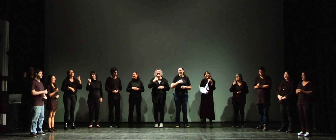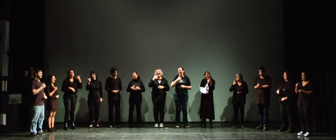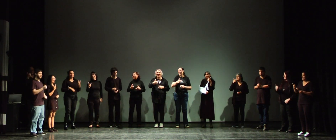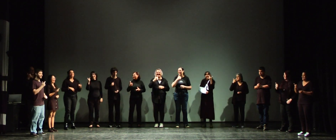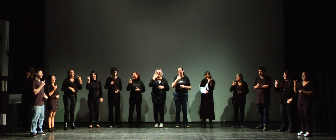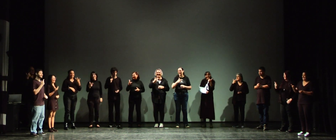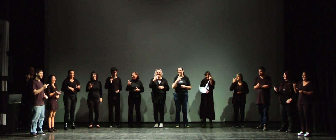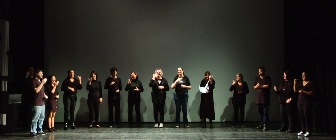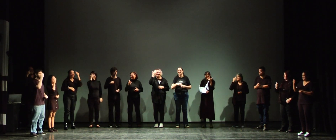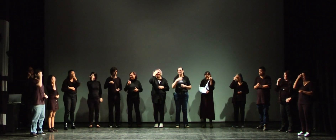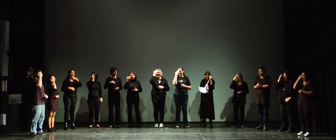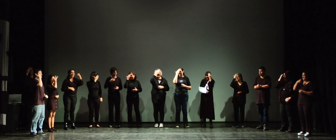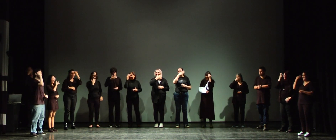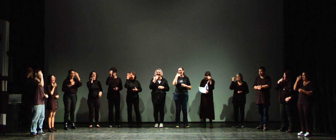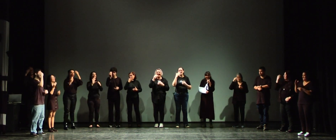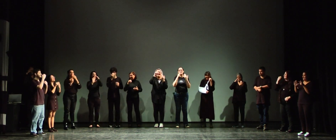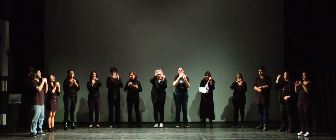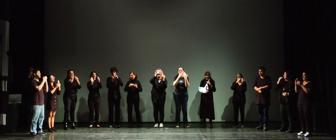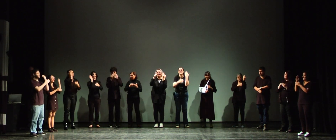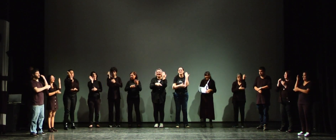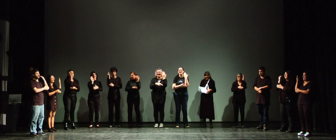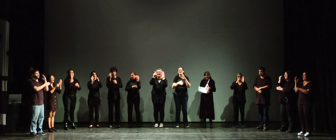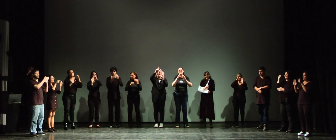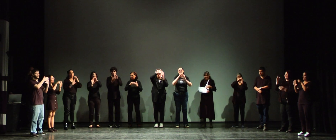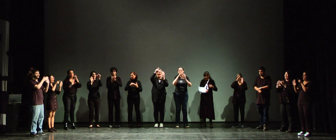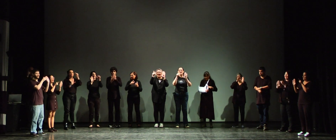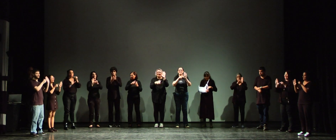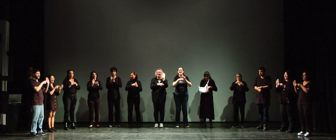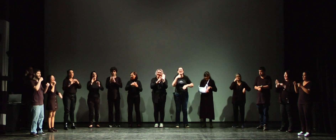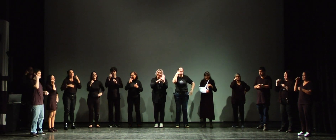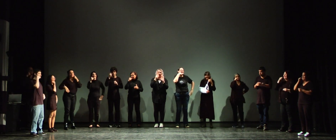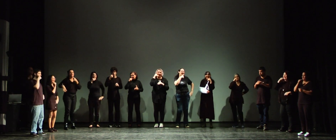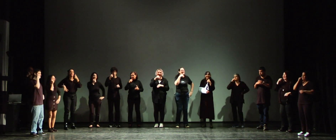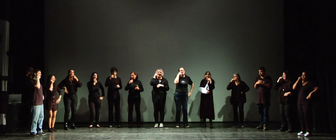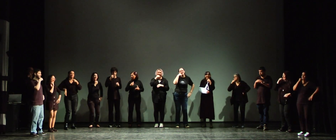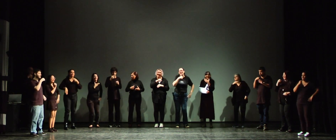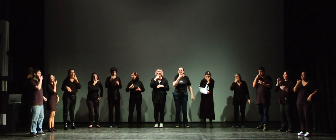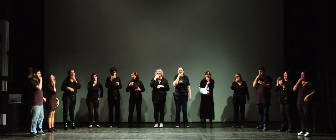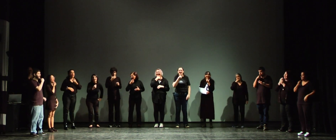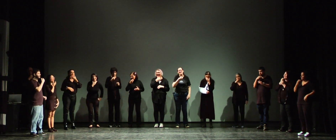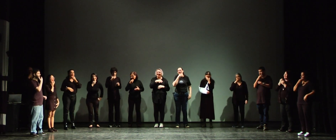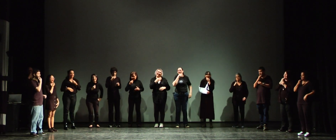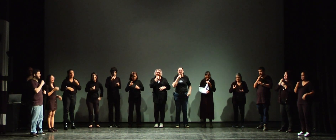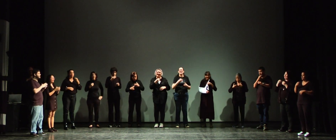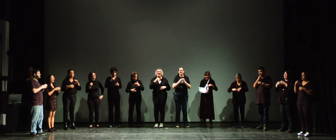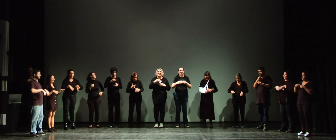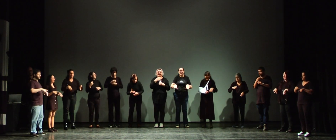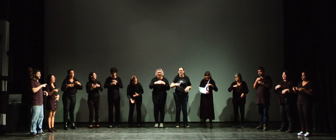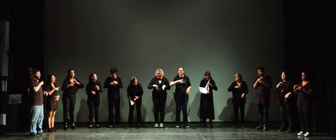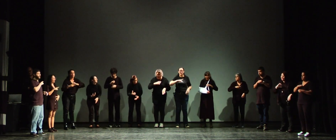Um, dois, três, testa, cara, mão, cotovelo, pontapé, senhorita, cavaleiro, tem um